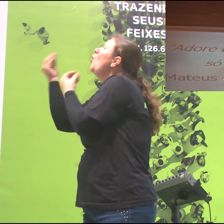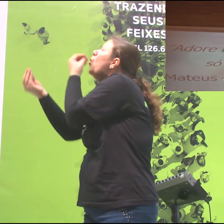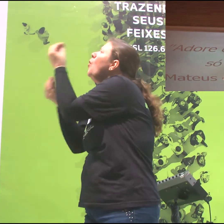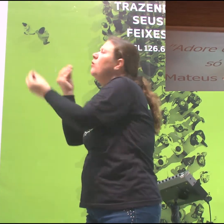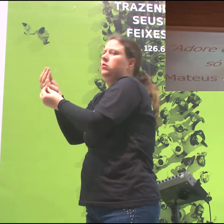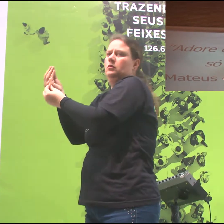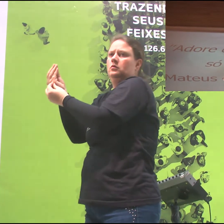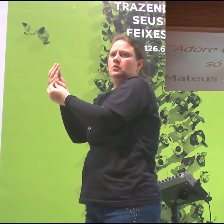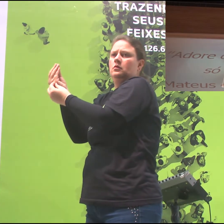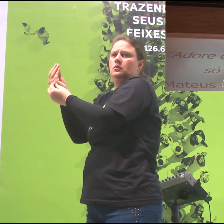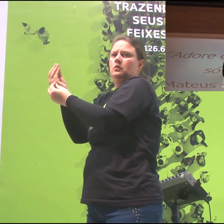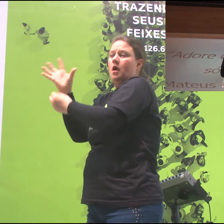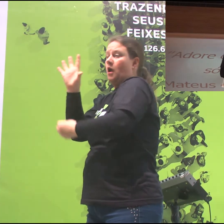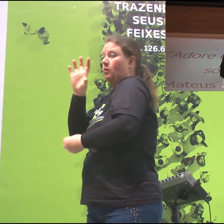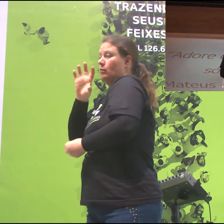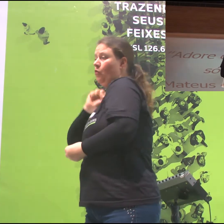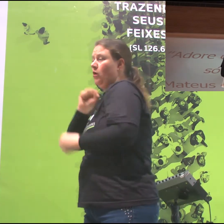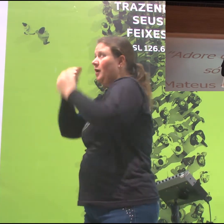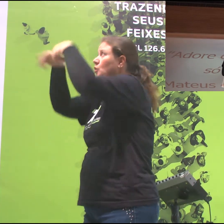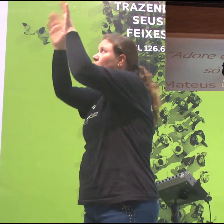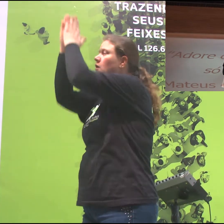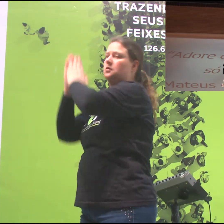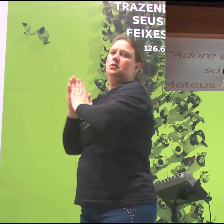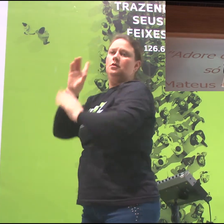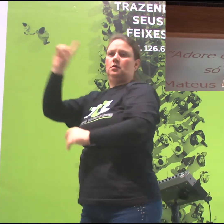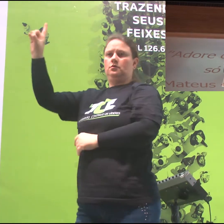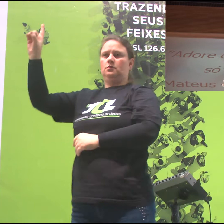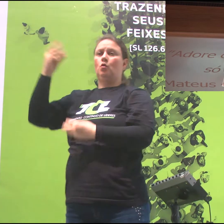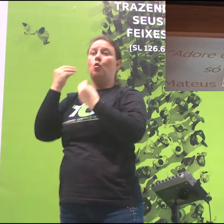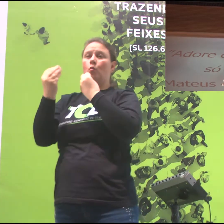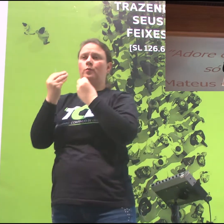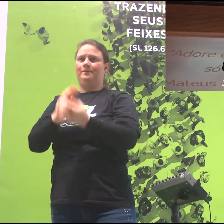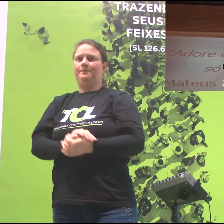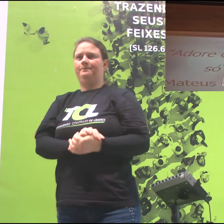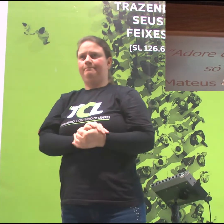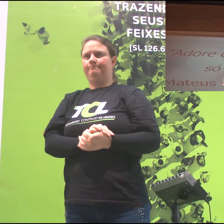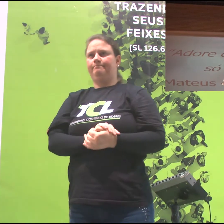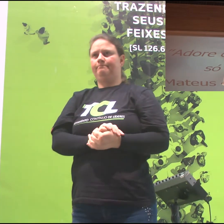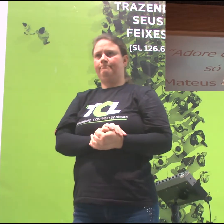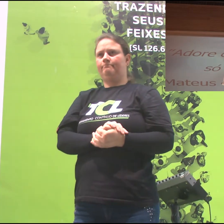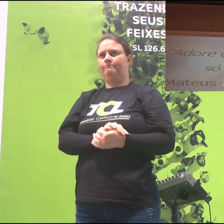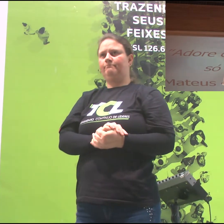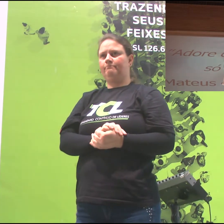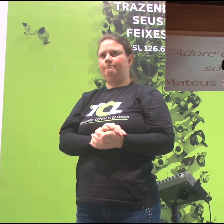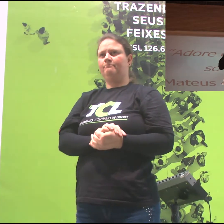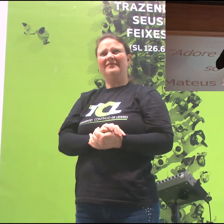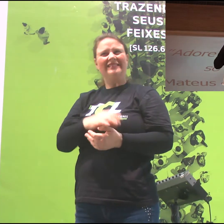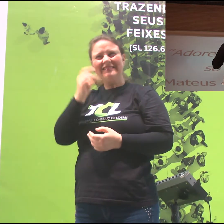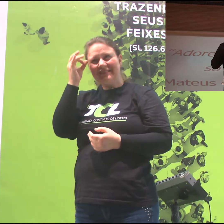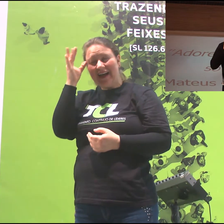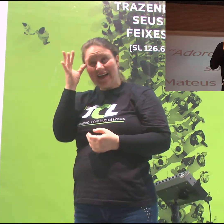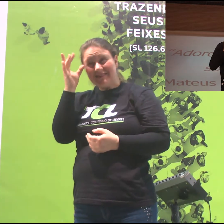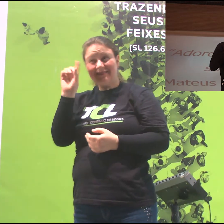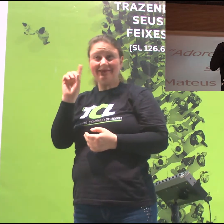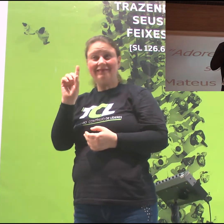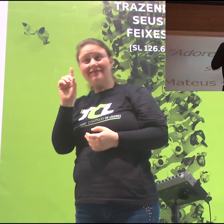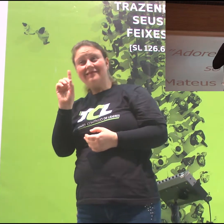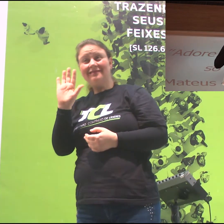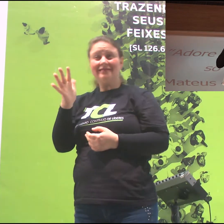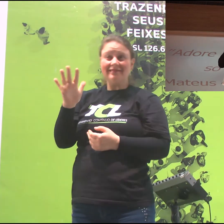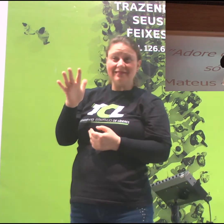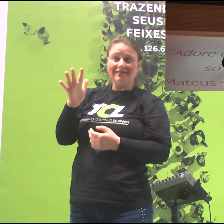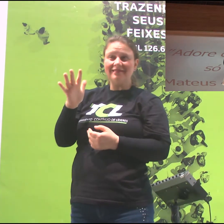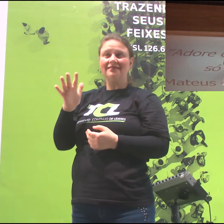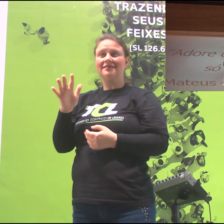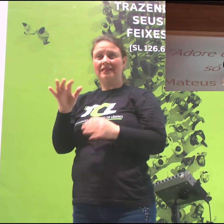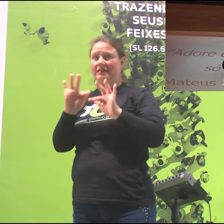reverência a Deus? A partir da observação desse texto, que é um texto muito importante, algo